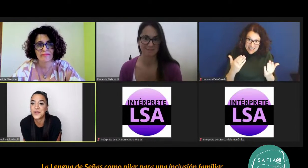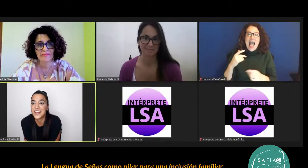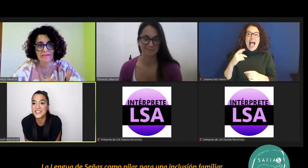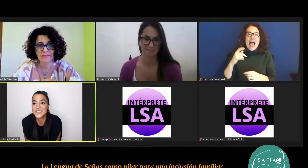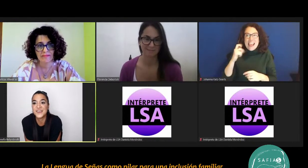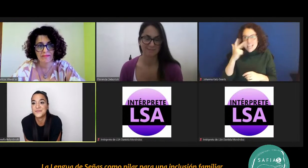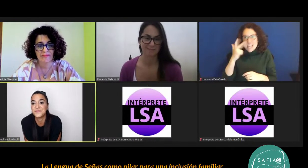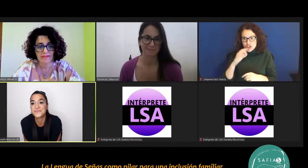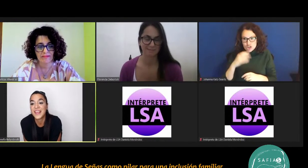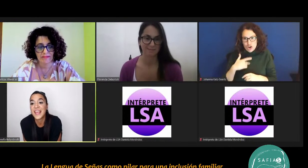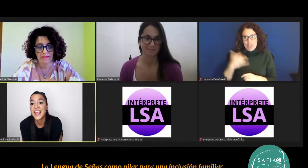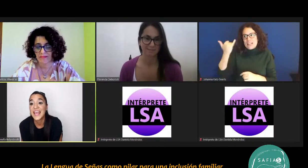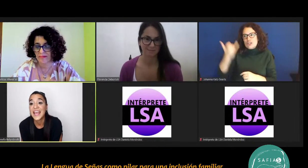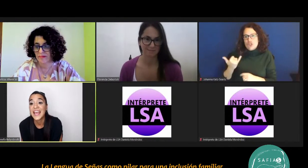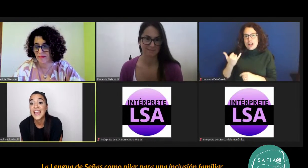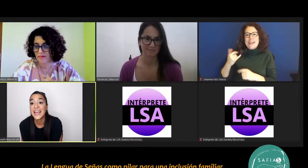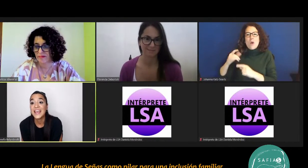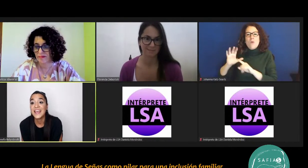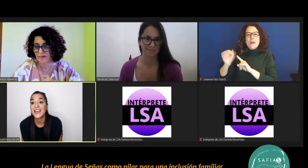la comunicación.